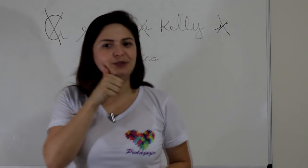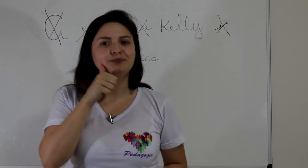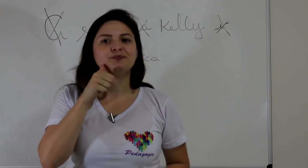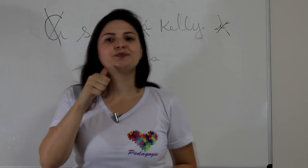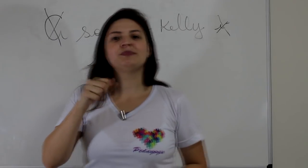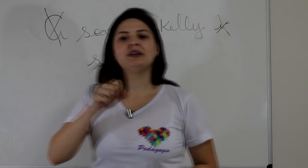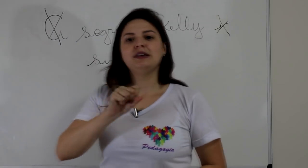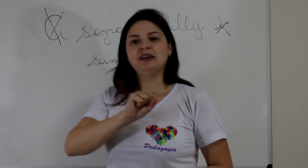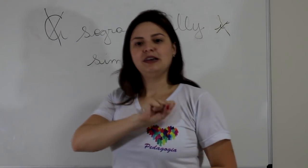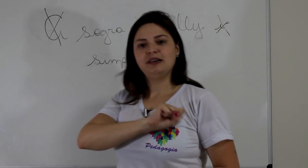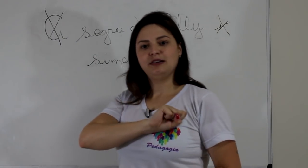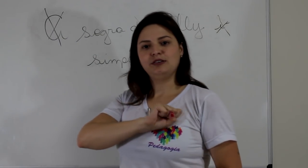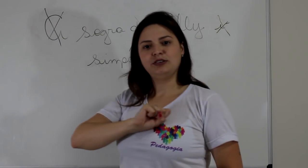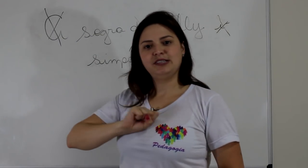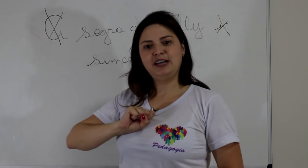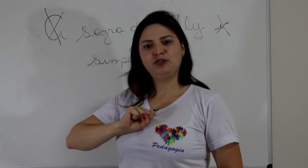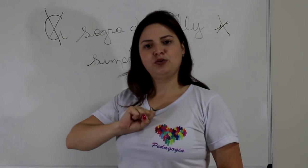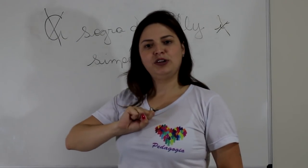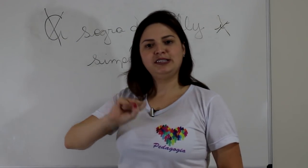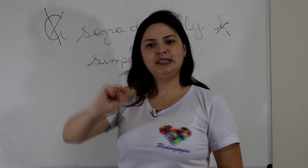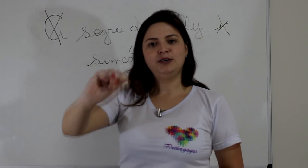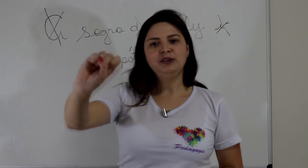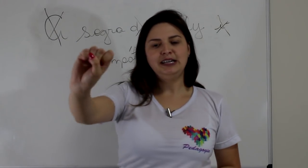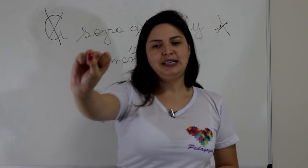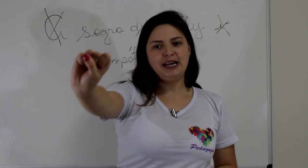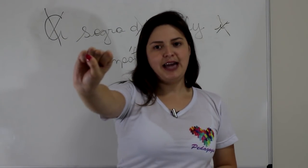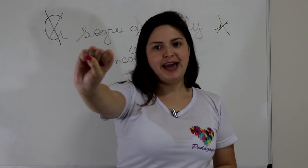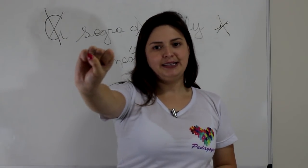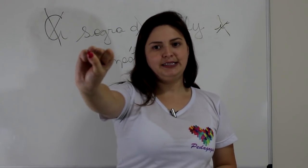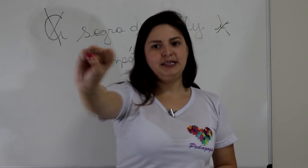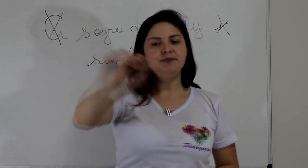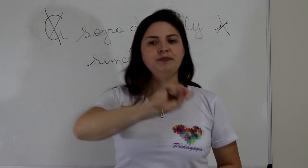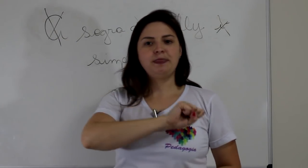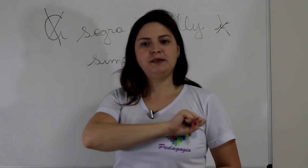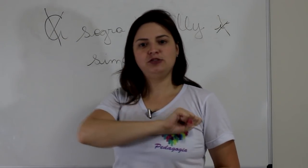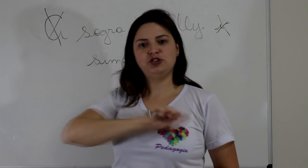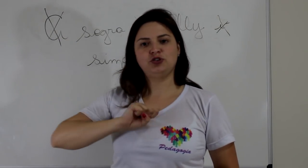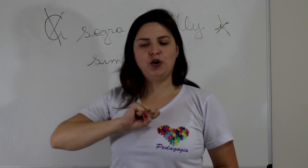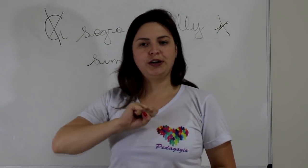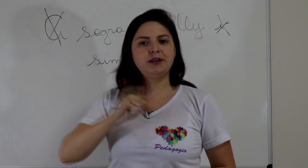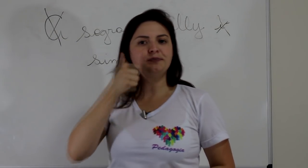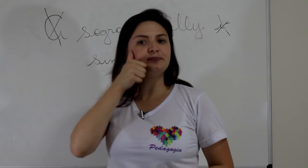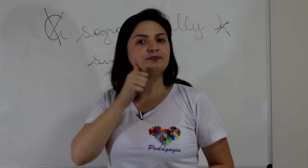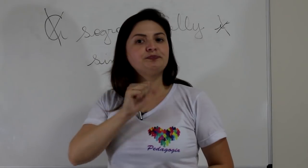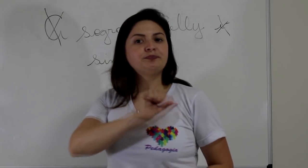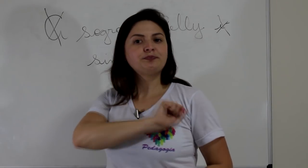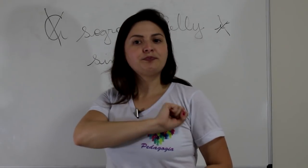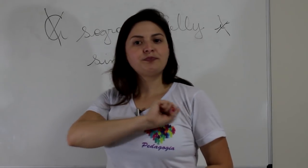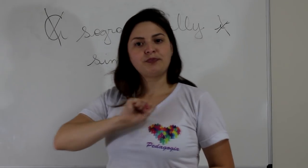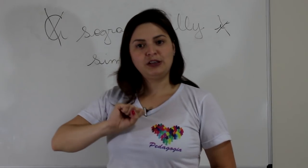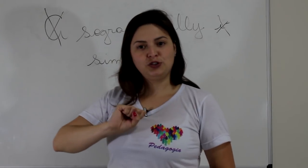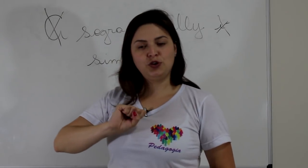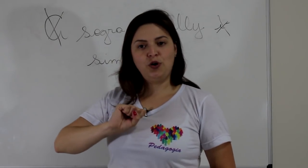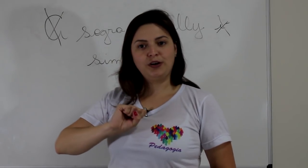mulher, saindo do coração, letra S, de sogra.